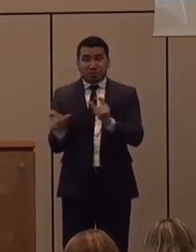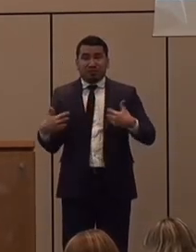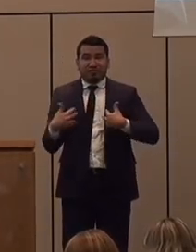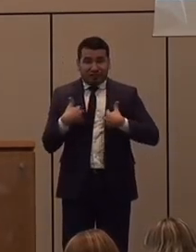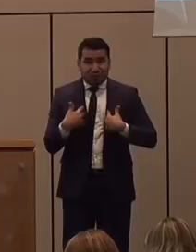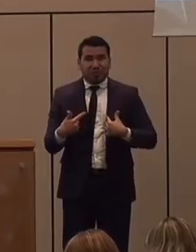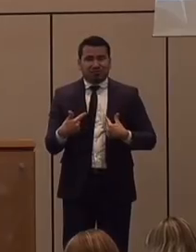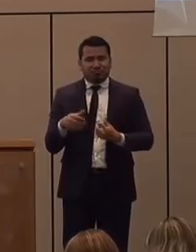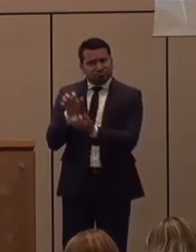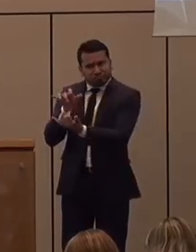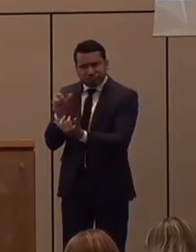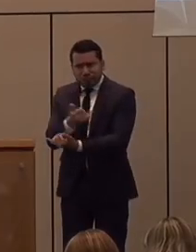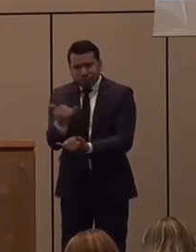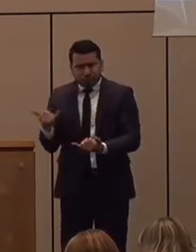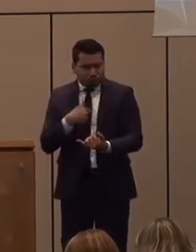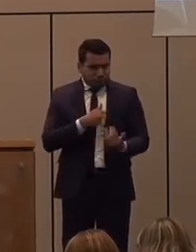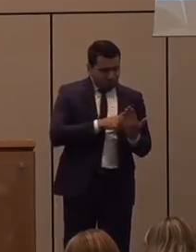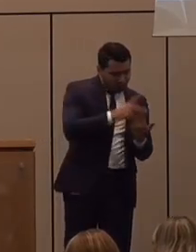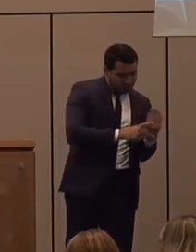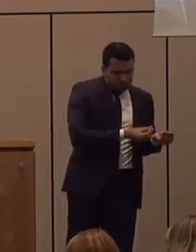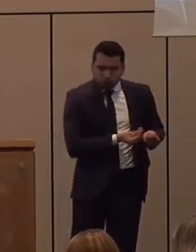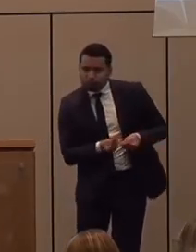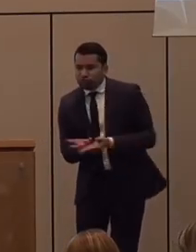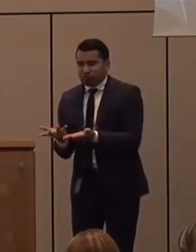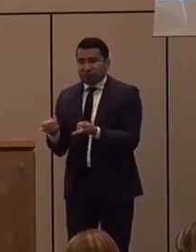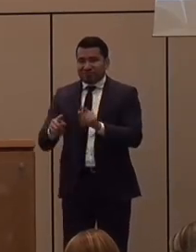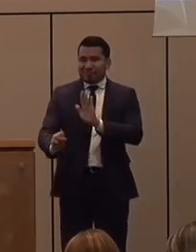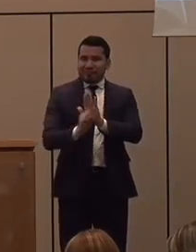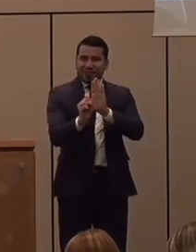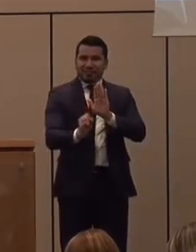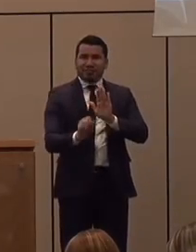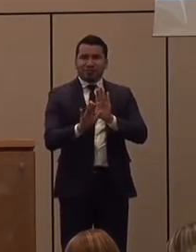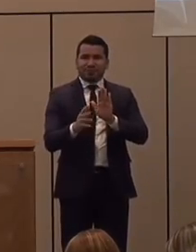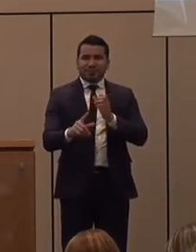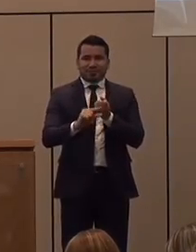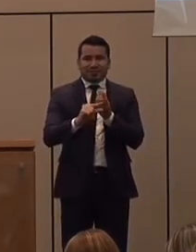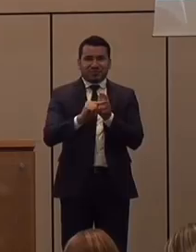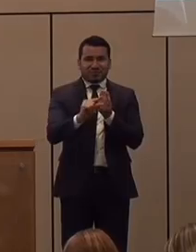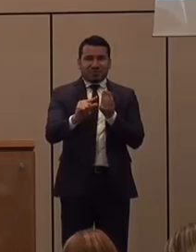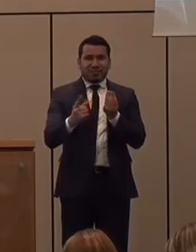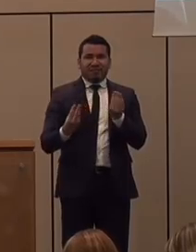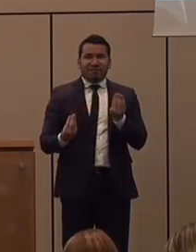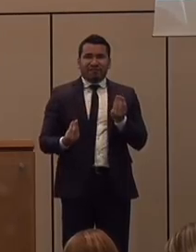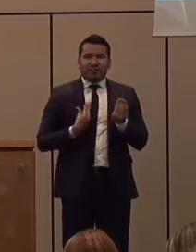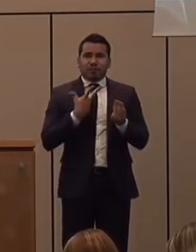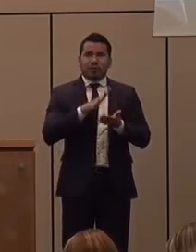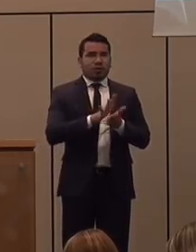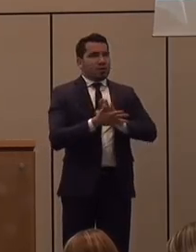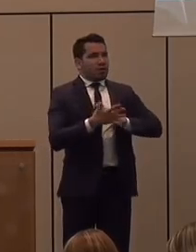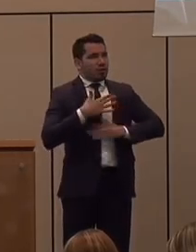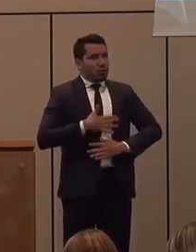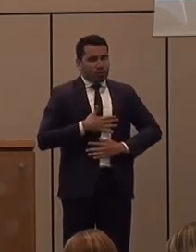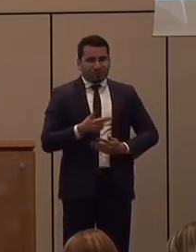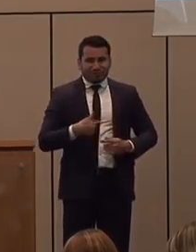beneficiadas con este proyecto también tenemos la marca vivimos pacíficamente que es una marca de ropa que con el acompañamiento